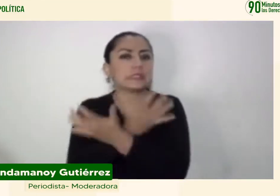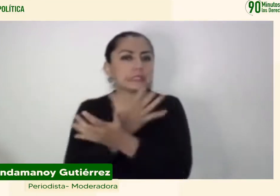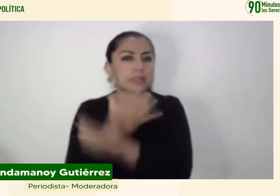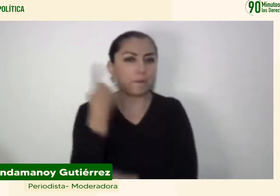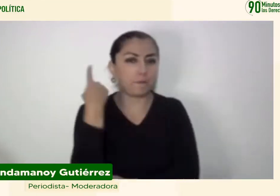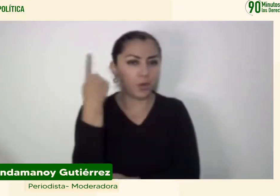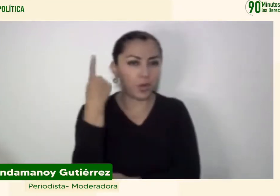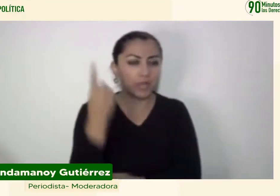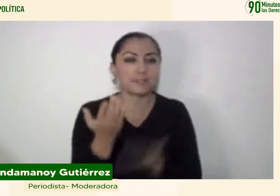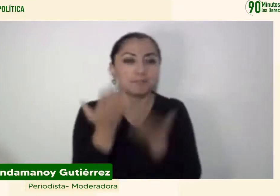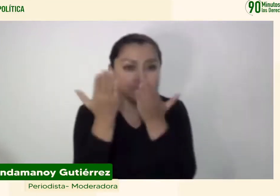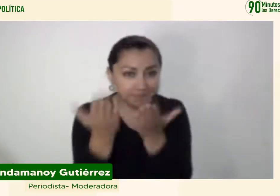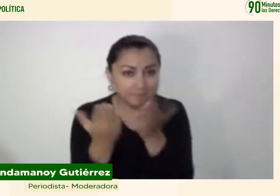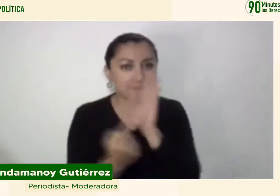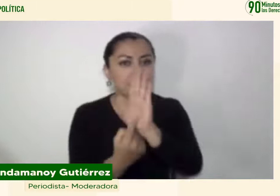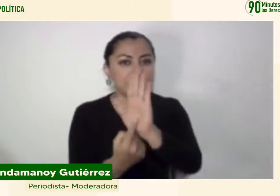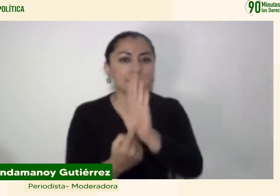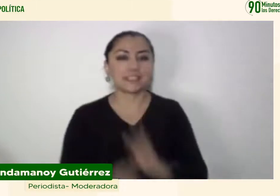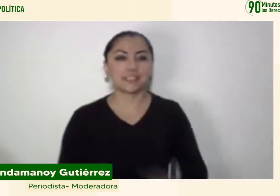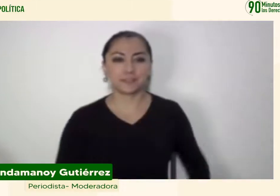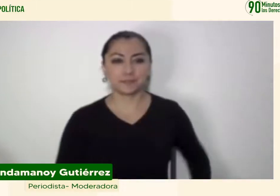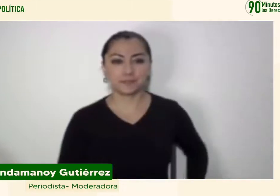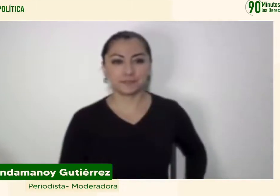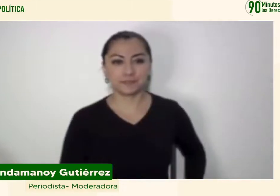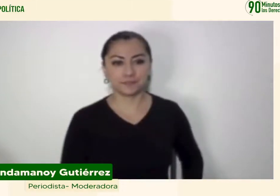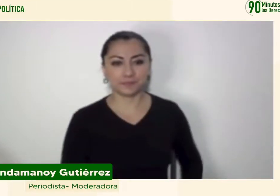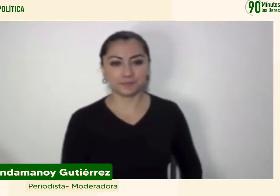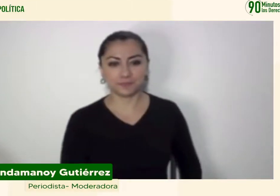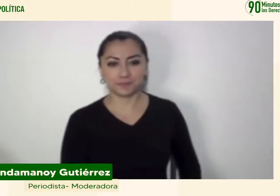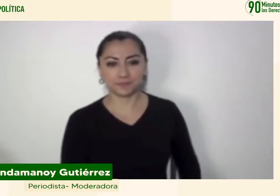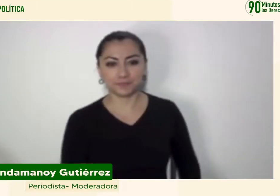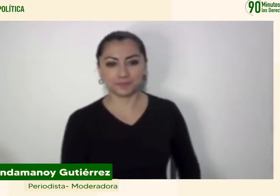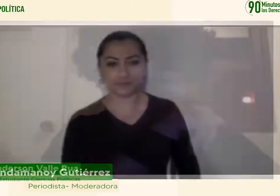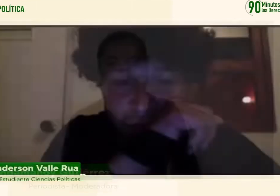medellín estudiante de ciencias políticas adelante con tu presentación